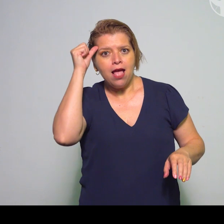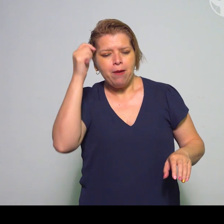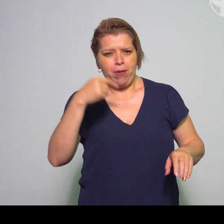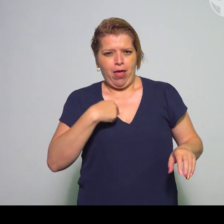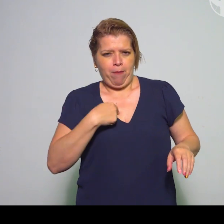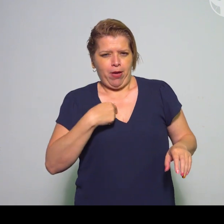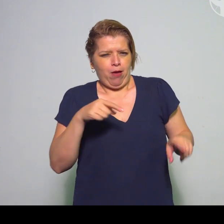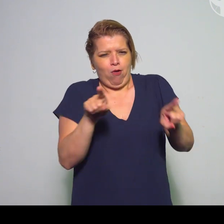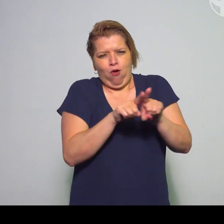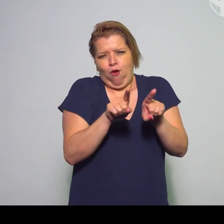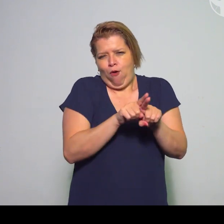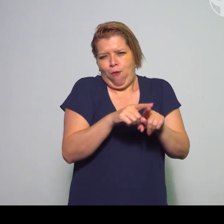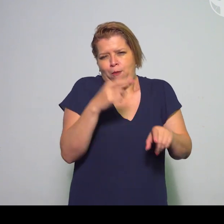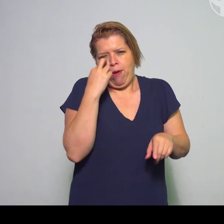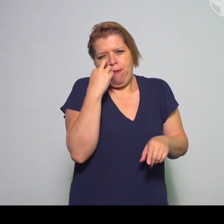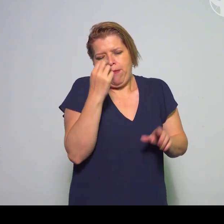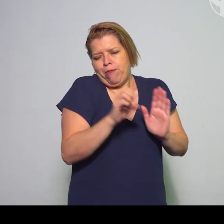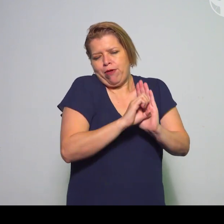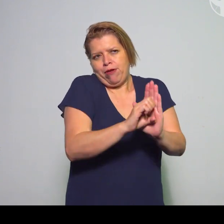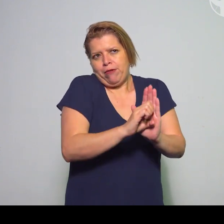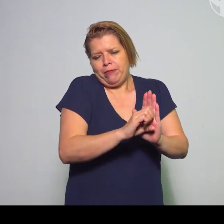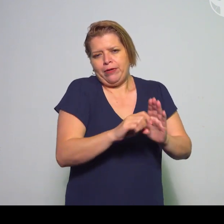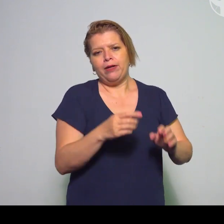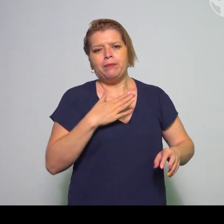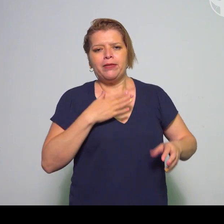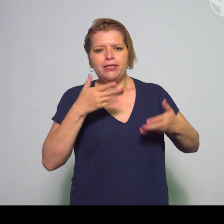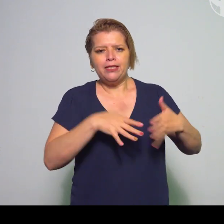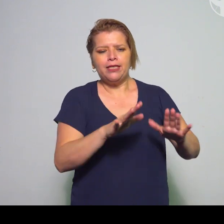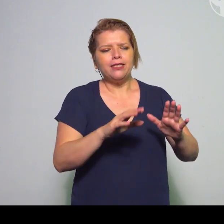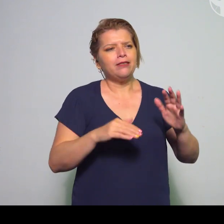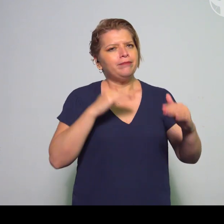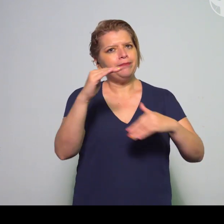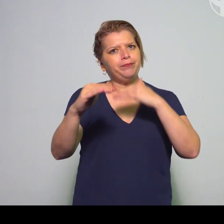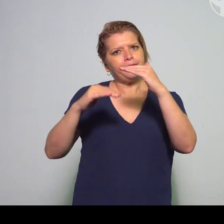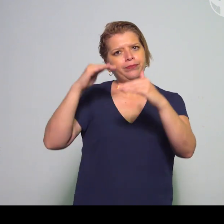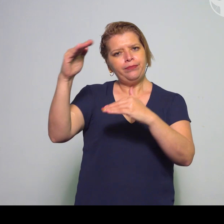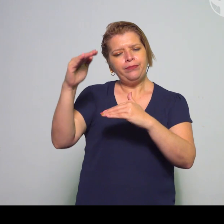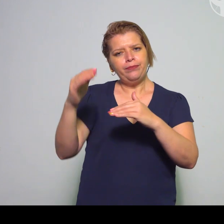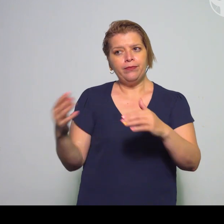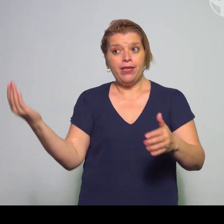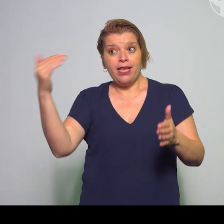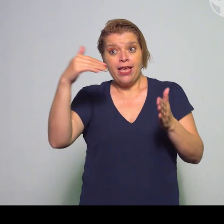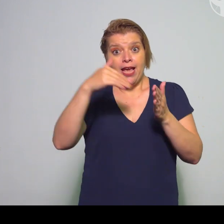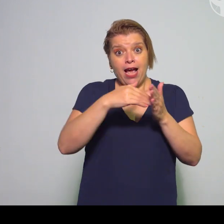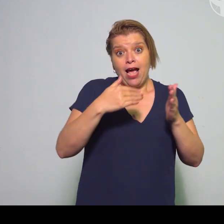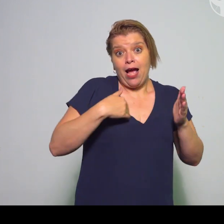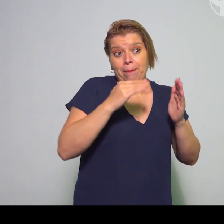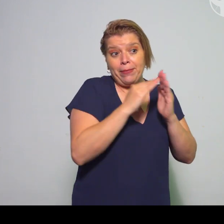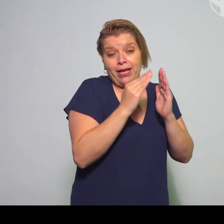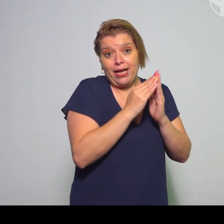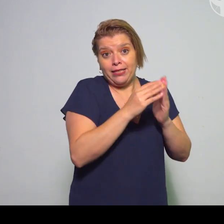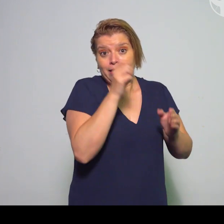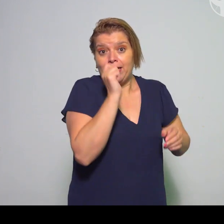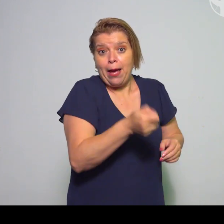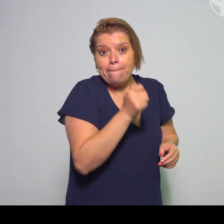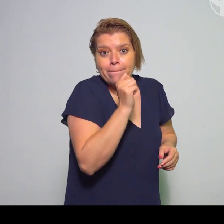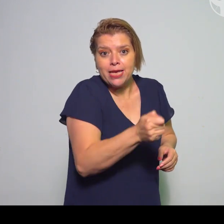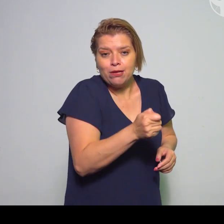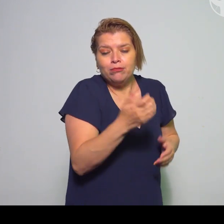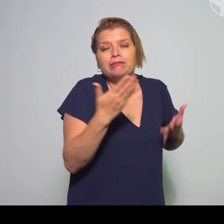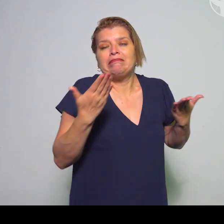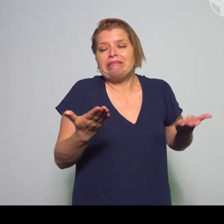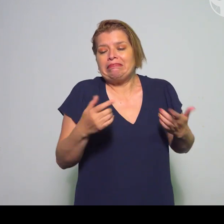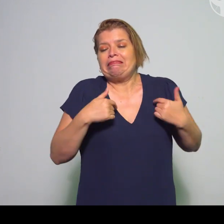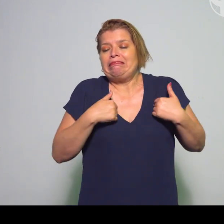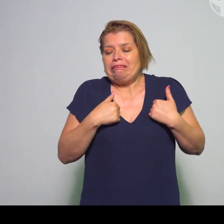ser niñas, aunque para el papá siempre van a ser niñas, pero empiezan a crecer, empiezan a llegar otra clase de amiguitos. Y a